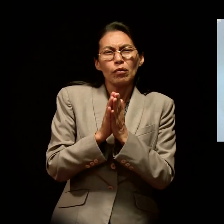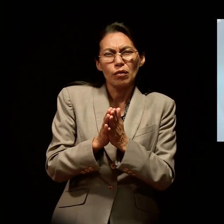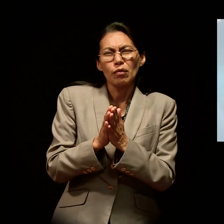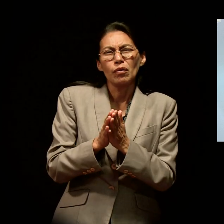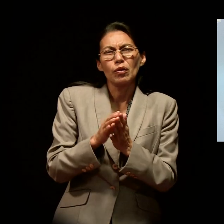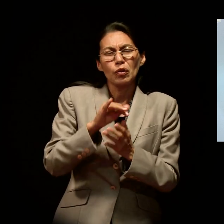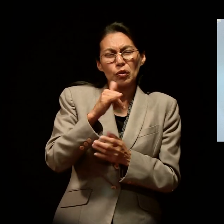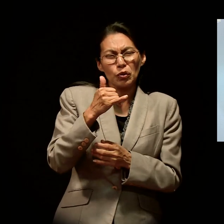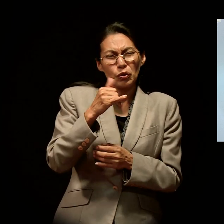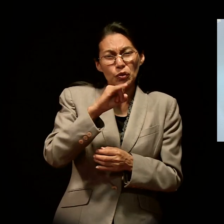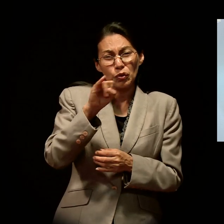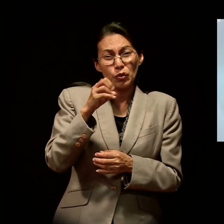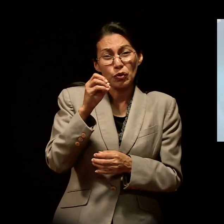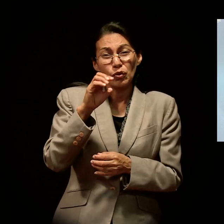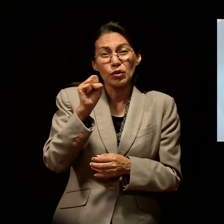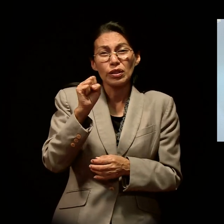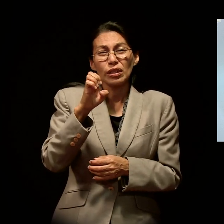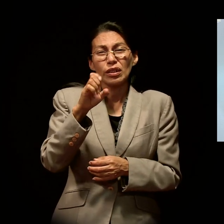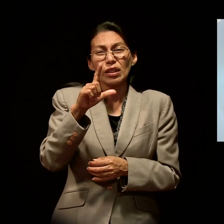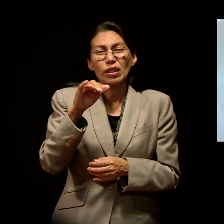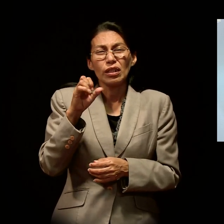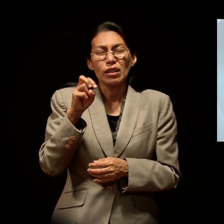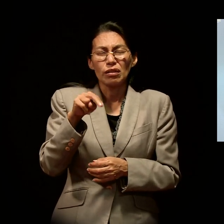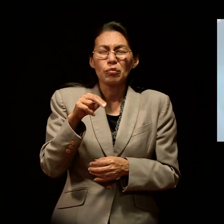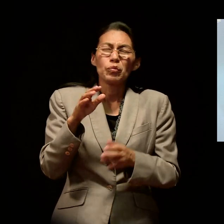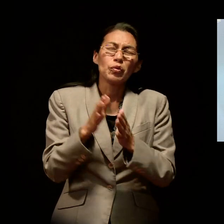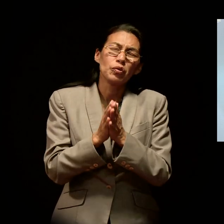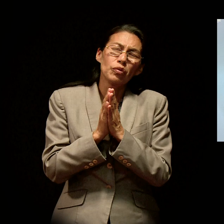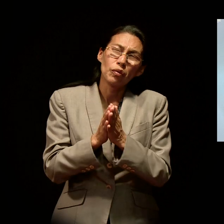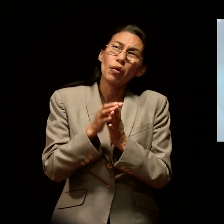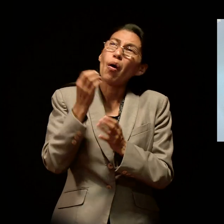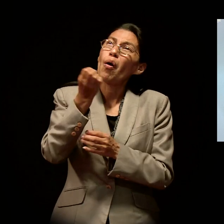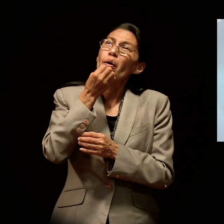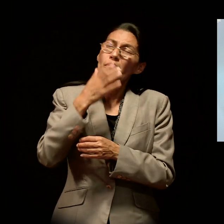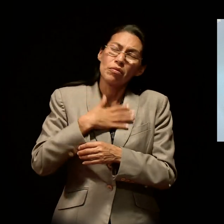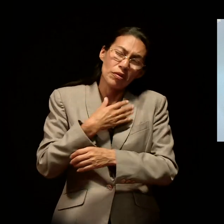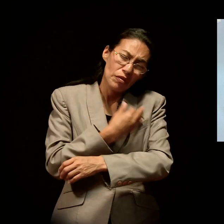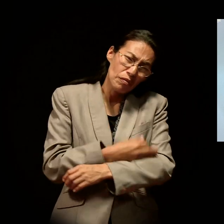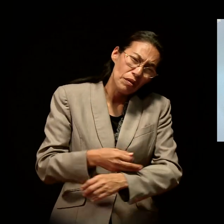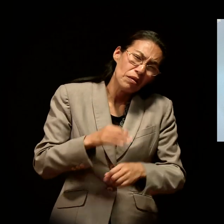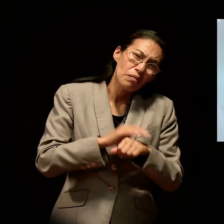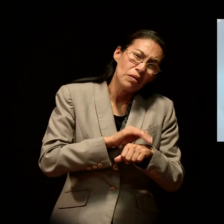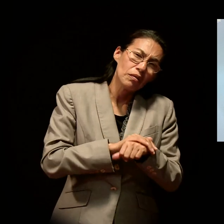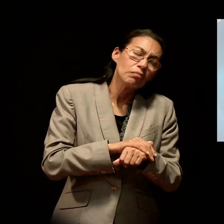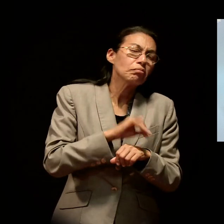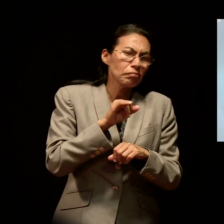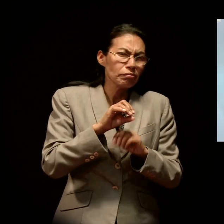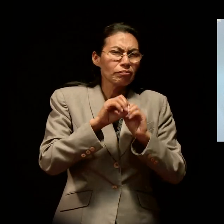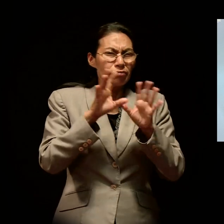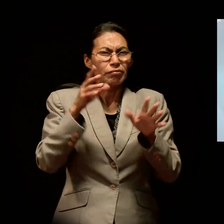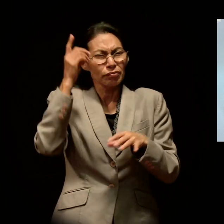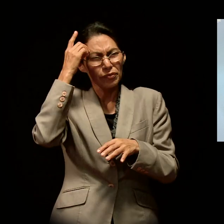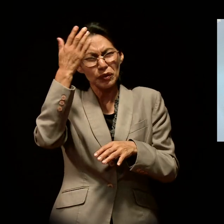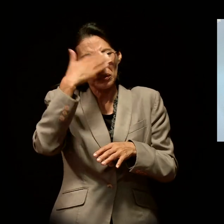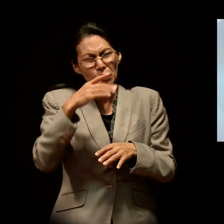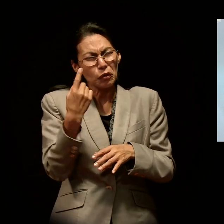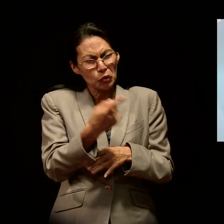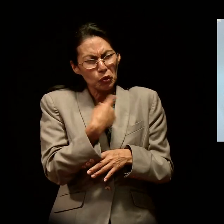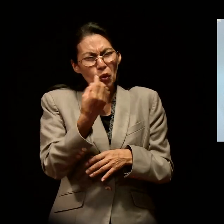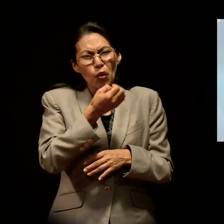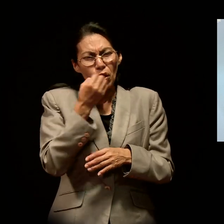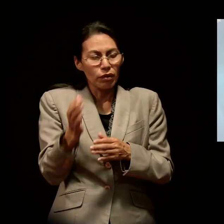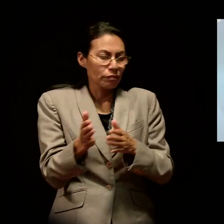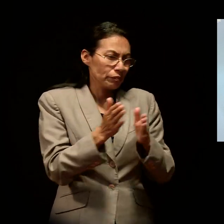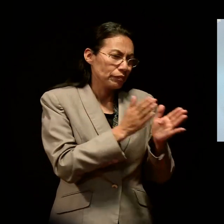Yoselin caixa me gustaría que fueran orar por mí por mi familia y amigos claro que sí Yoselin Dios conoce tu